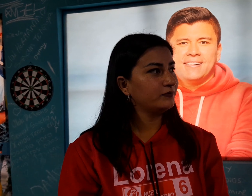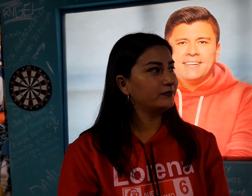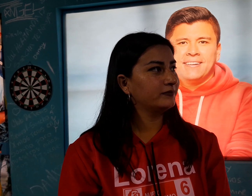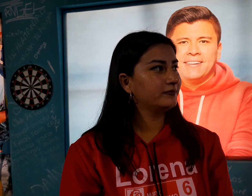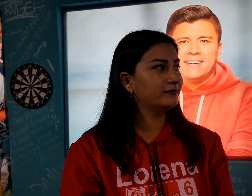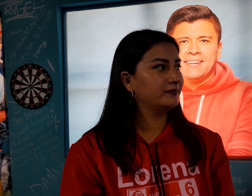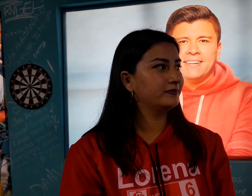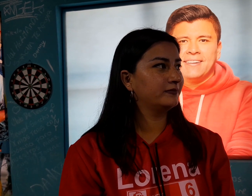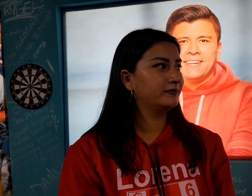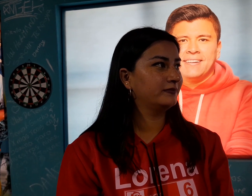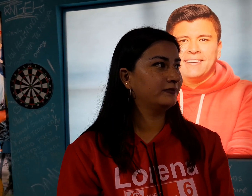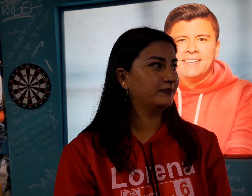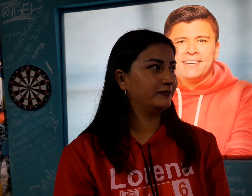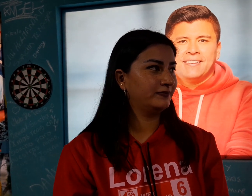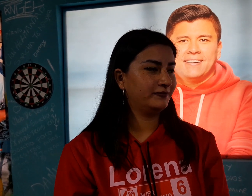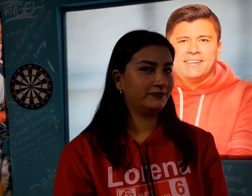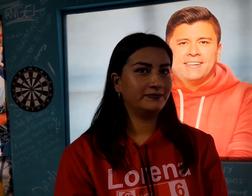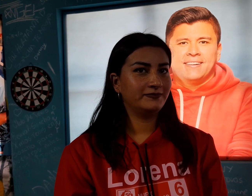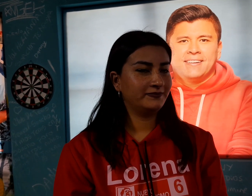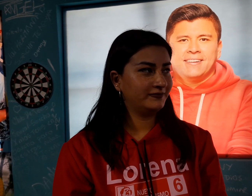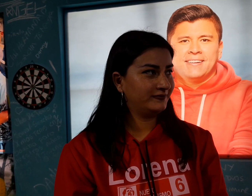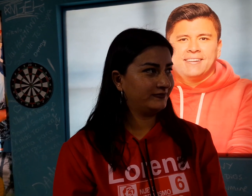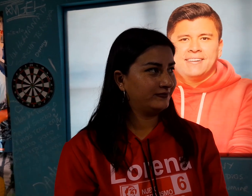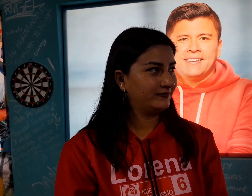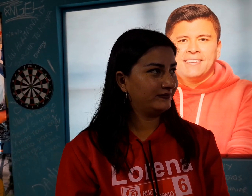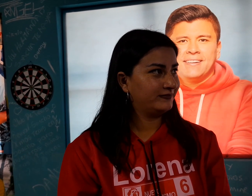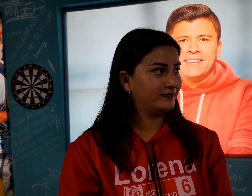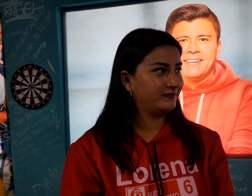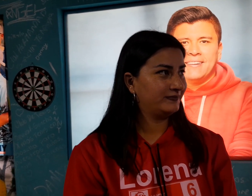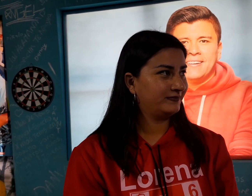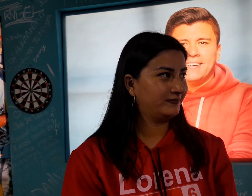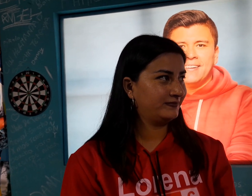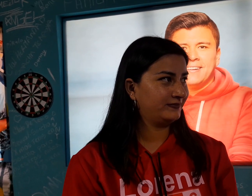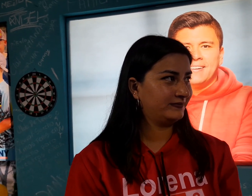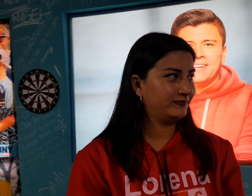número 6 en la campaña del nuevo liberalismo?